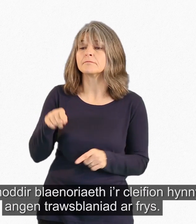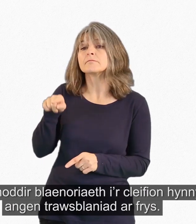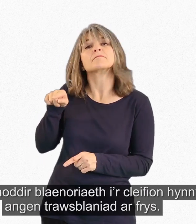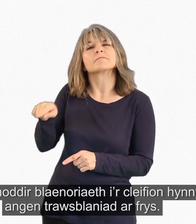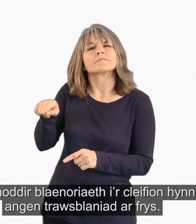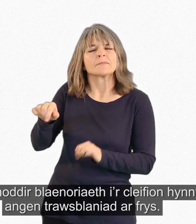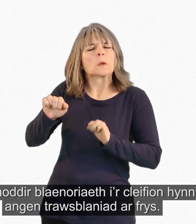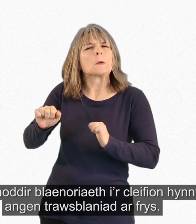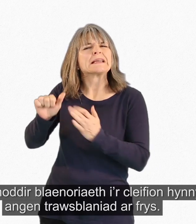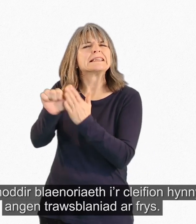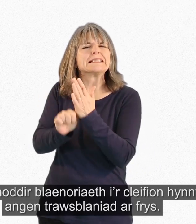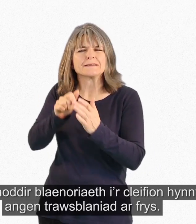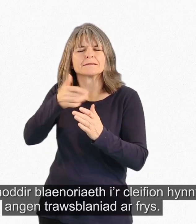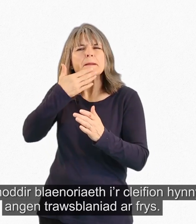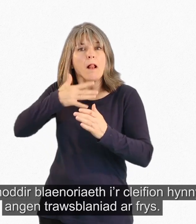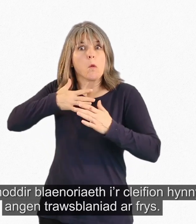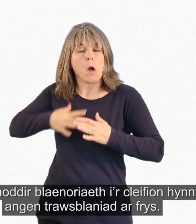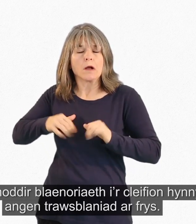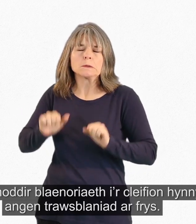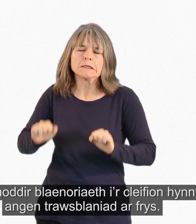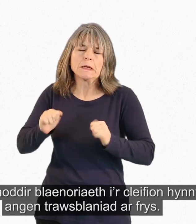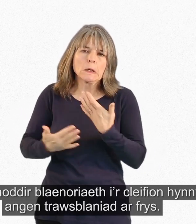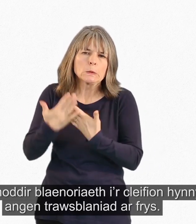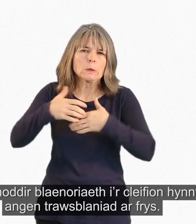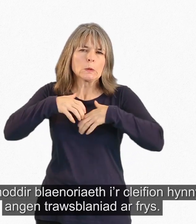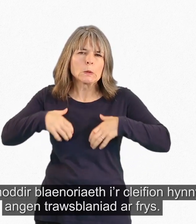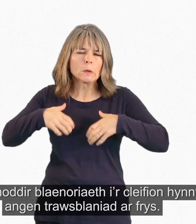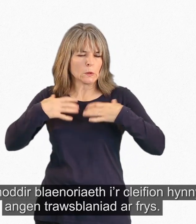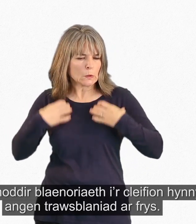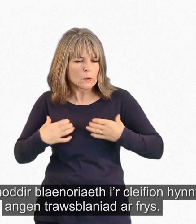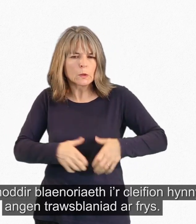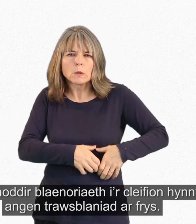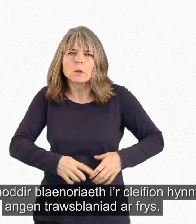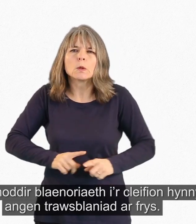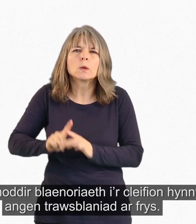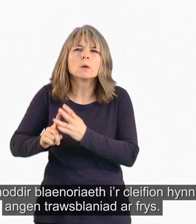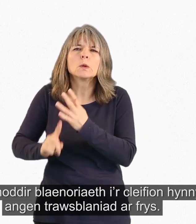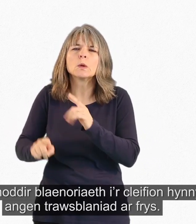Fel arfer, roedd y'r bleinoriaeth i'r cleifion hynny sydd angen draws blaniad ar frys.